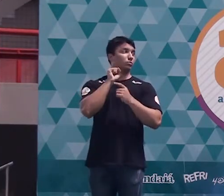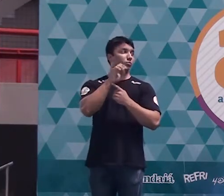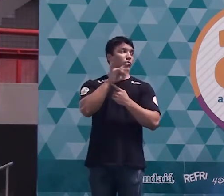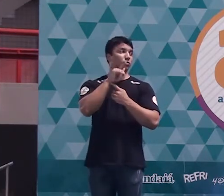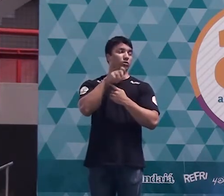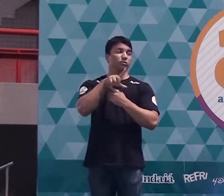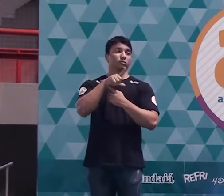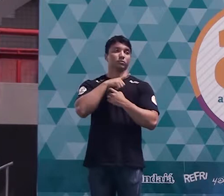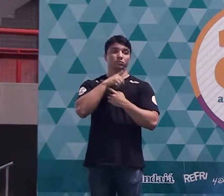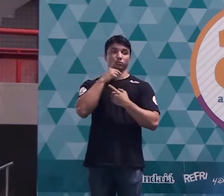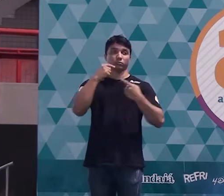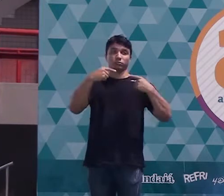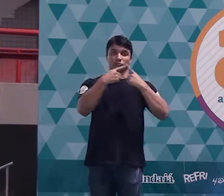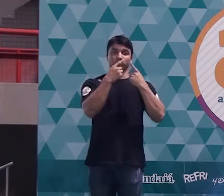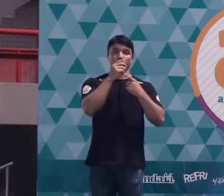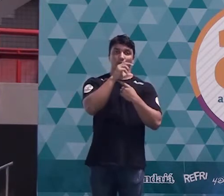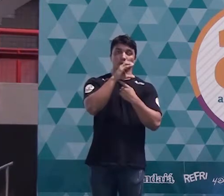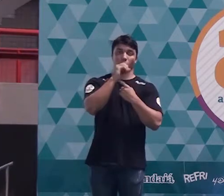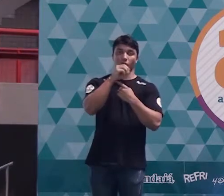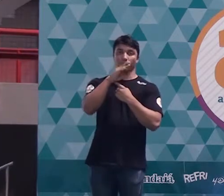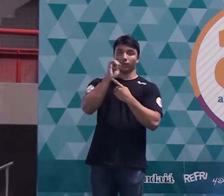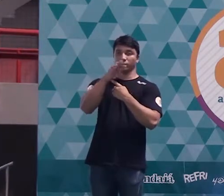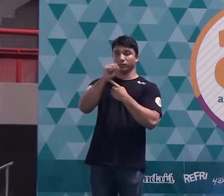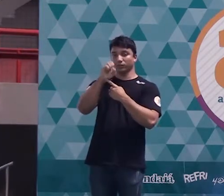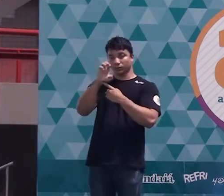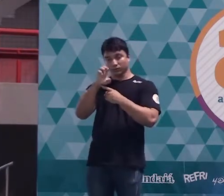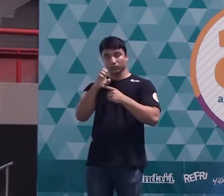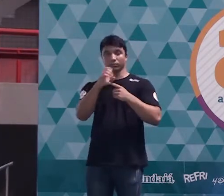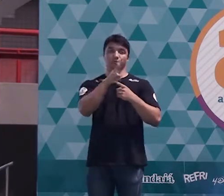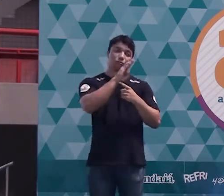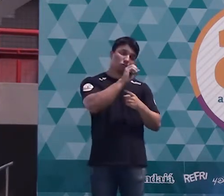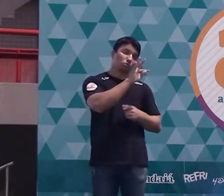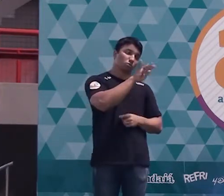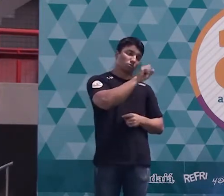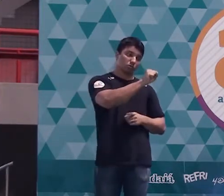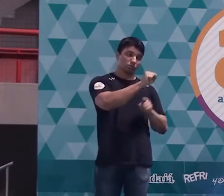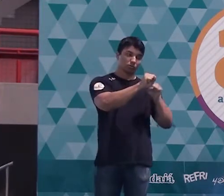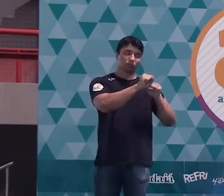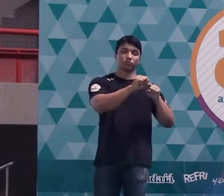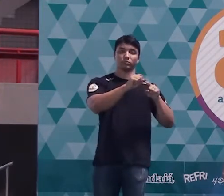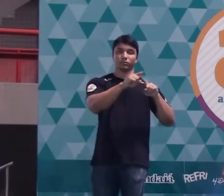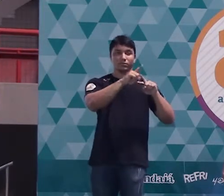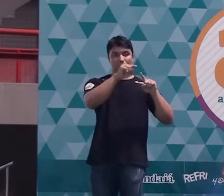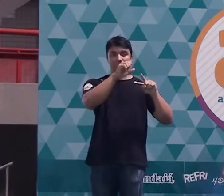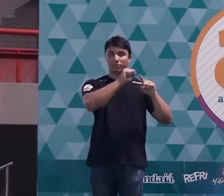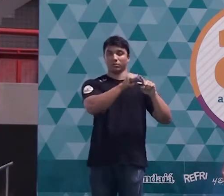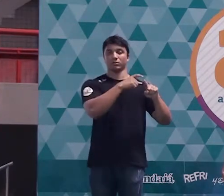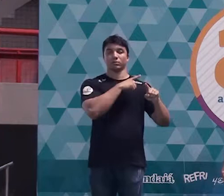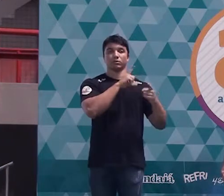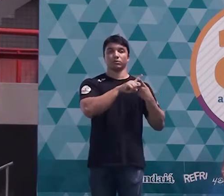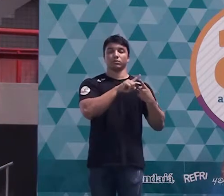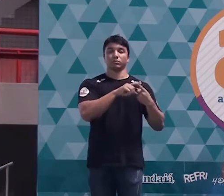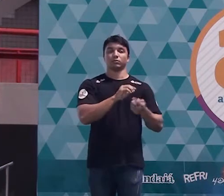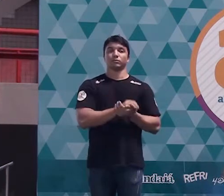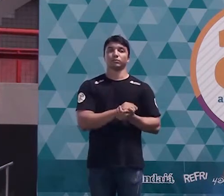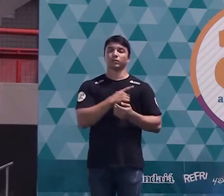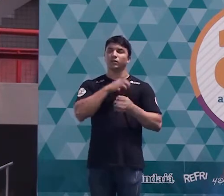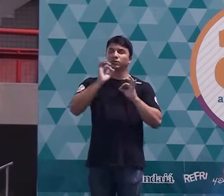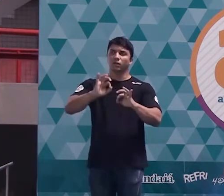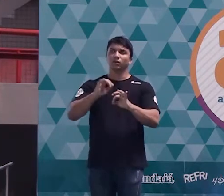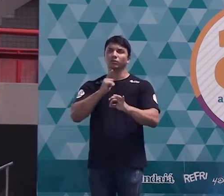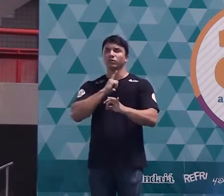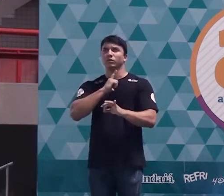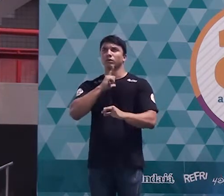Então, cobrem-se botões. A pergunta que me fizeram, professor, está